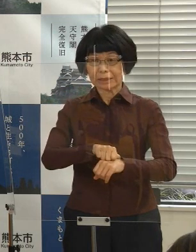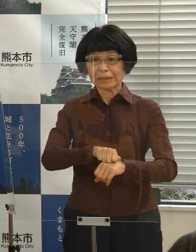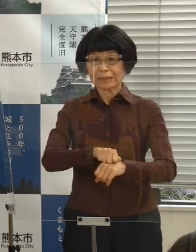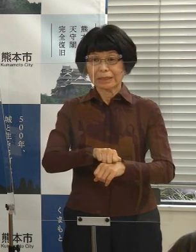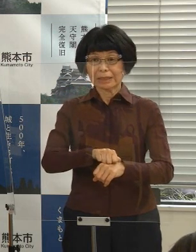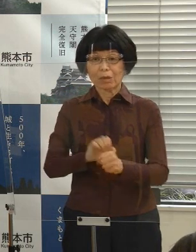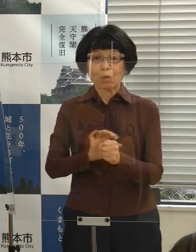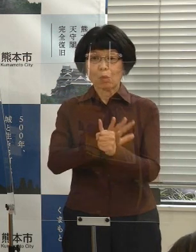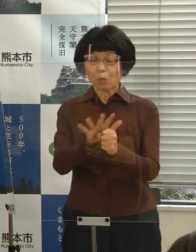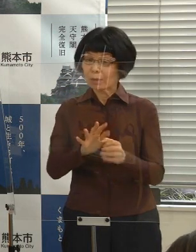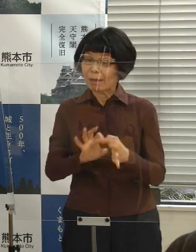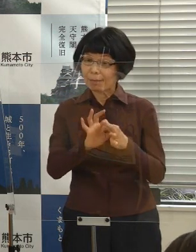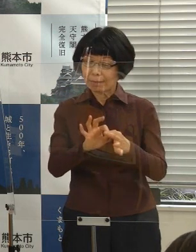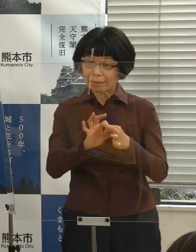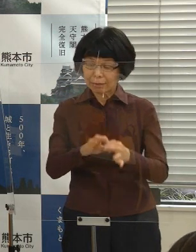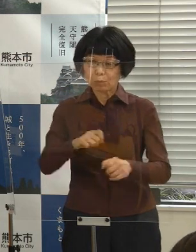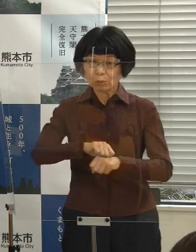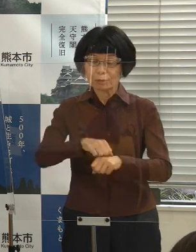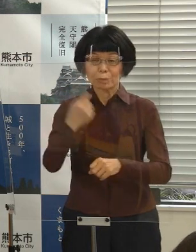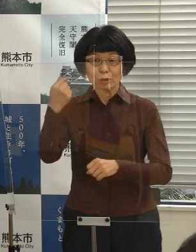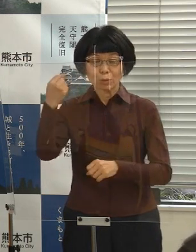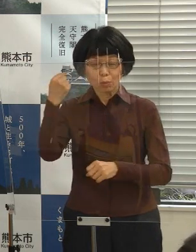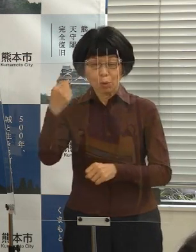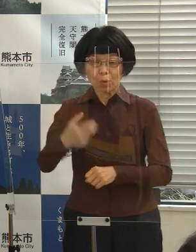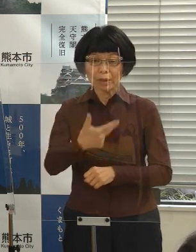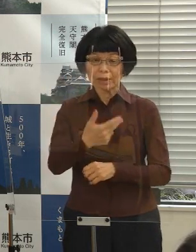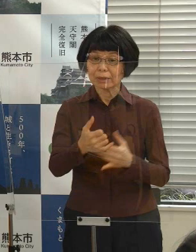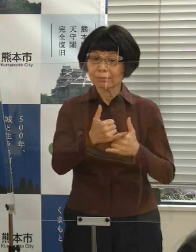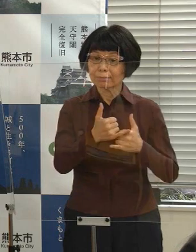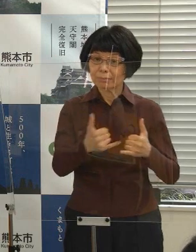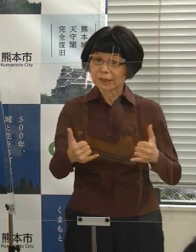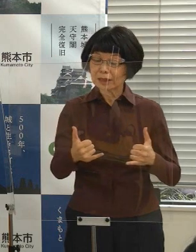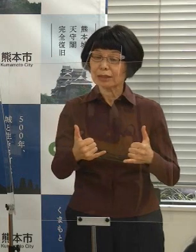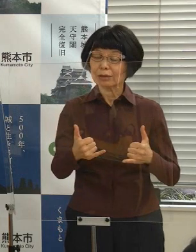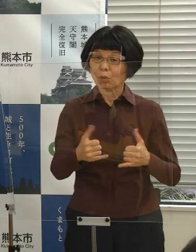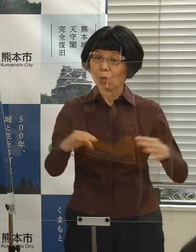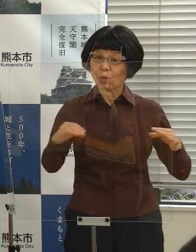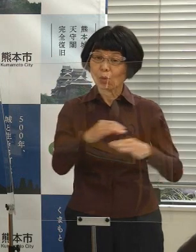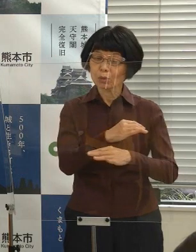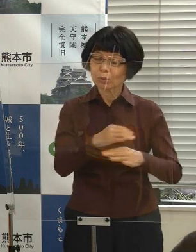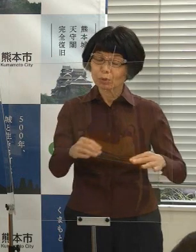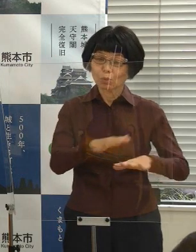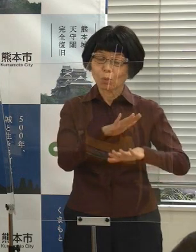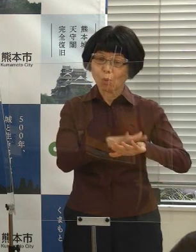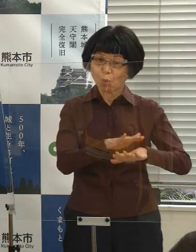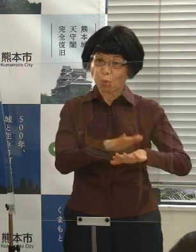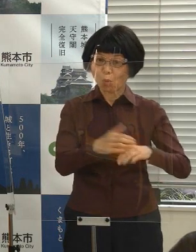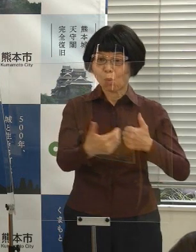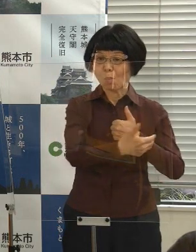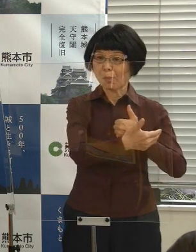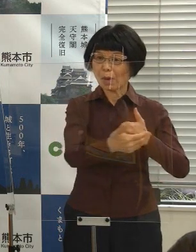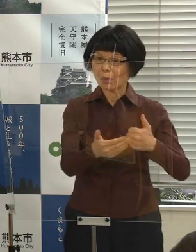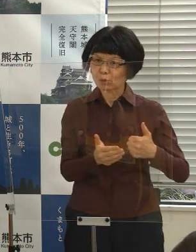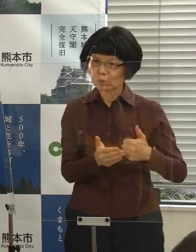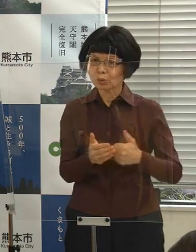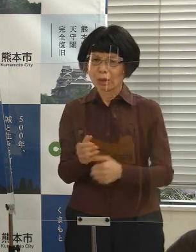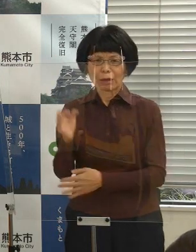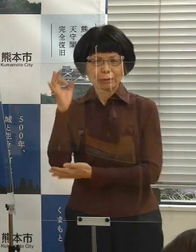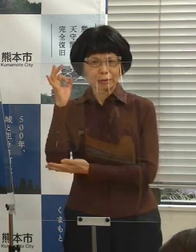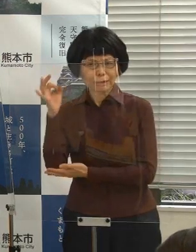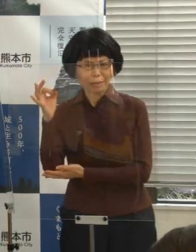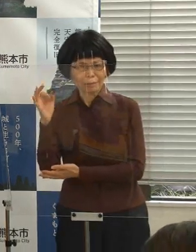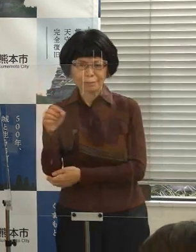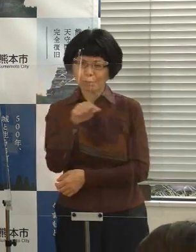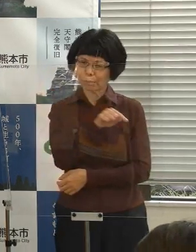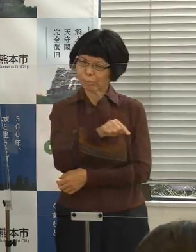性を守っていくという観点で、そことのバランスでの、そういった交通事業者に対するその支援というのはですね、年々こう非常に